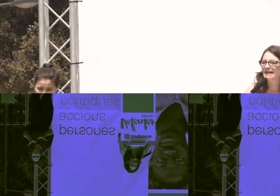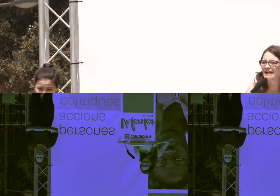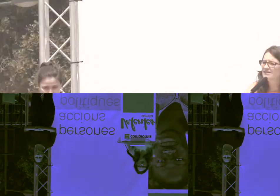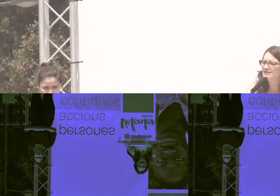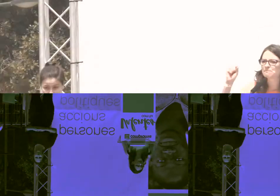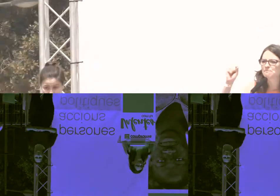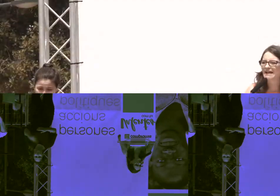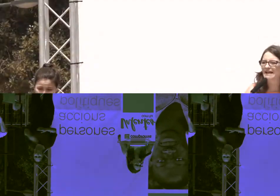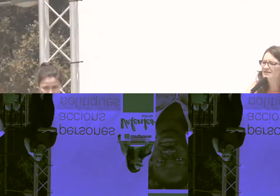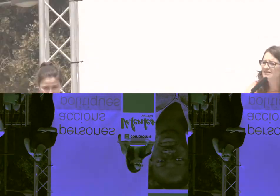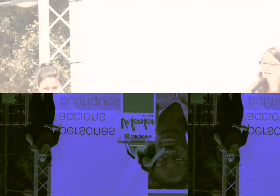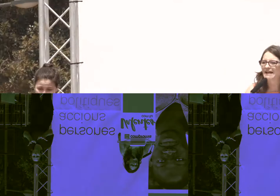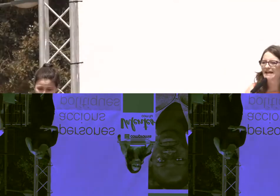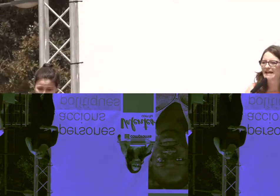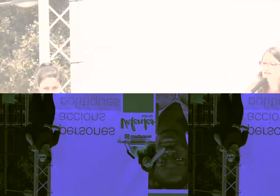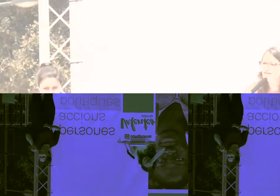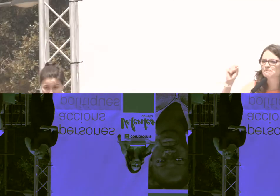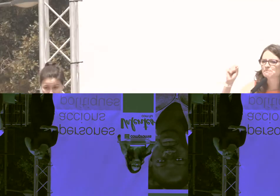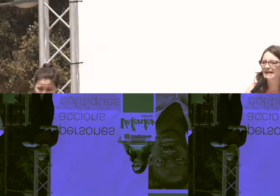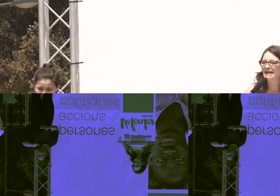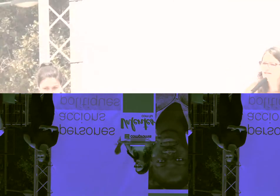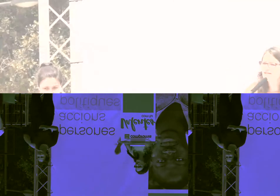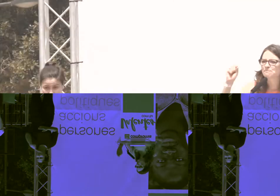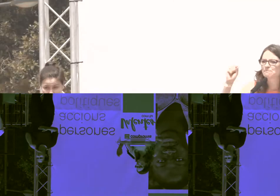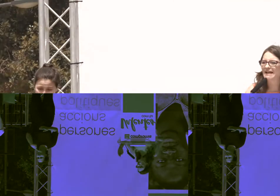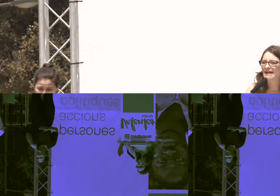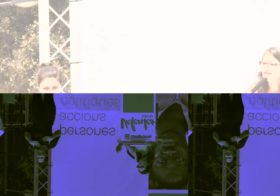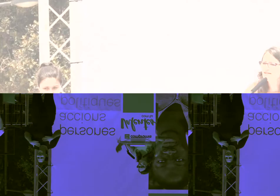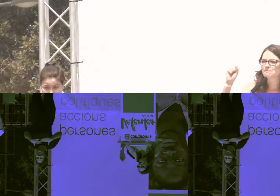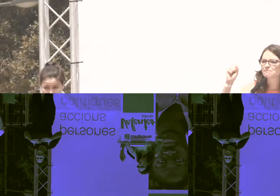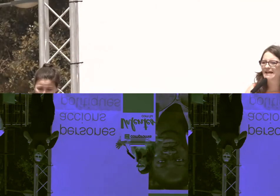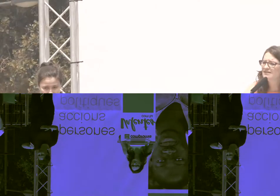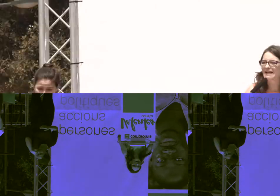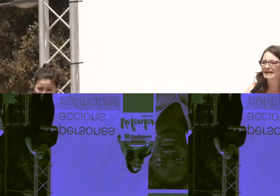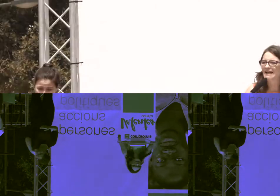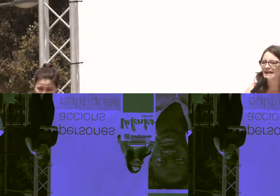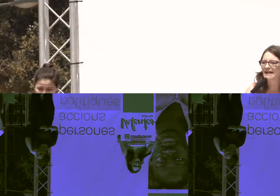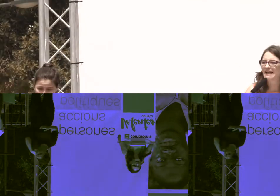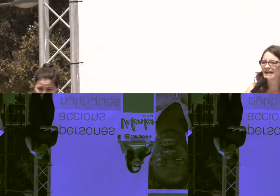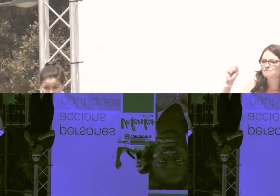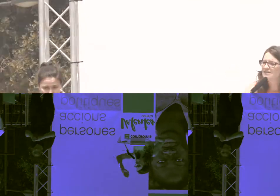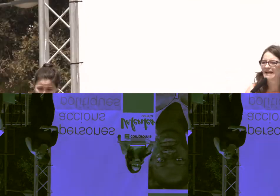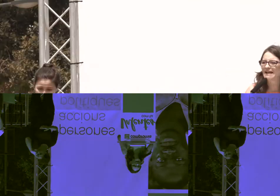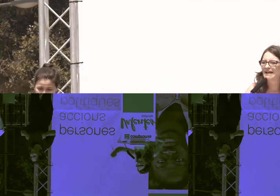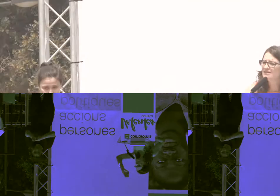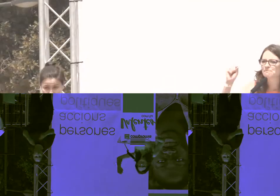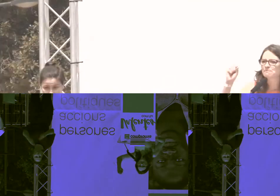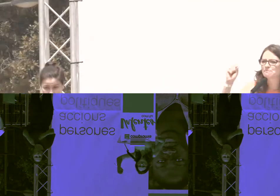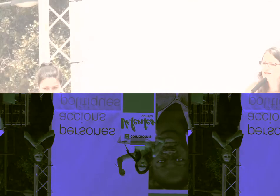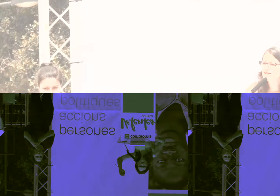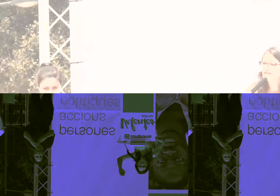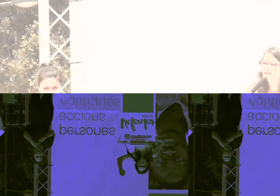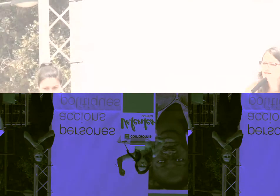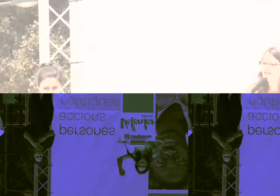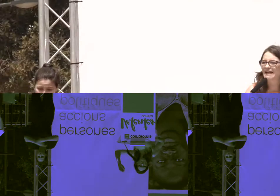se'n recordeu, quan dèiem la salut no és un negoci, la sanitat ha de ser pública i de gestió